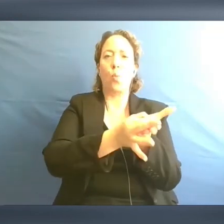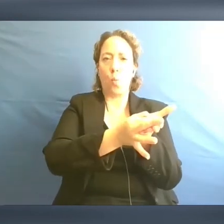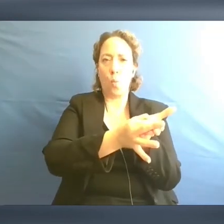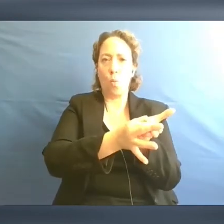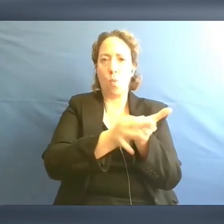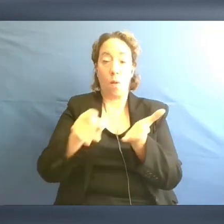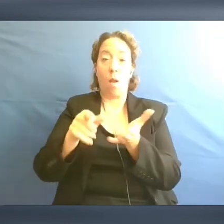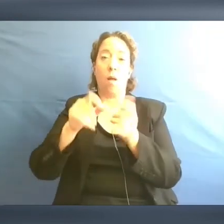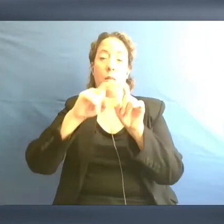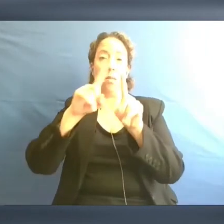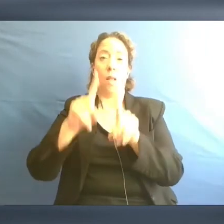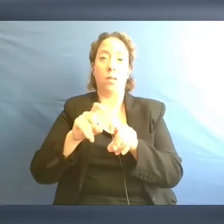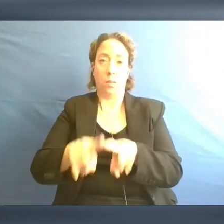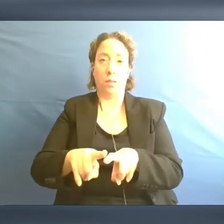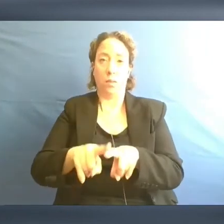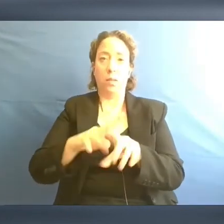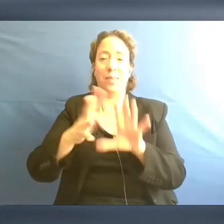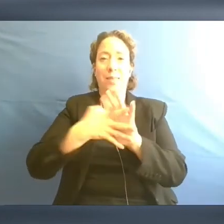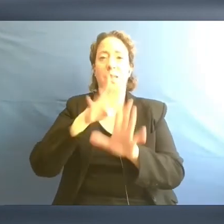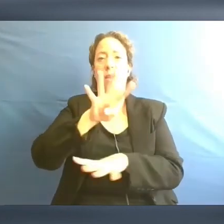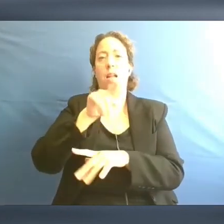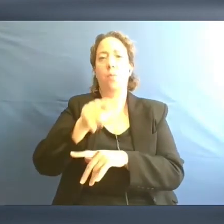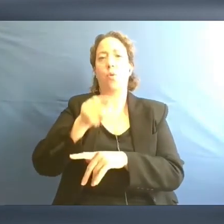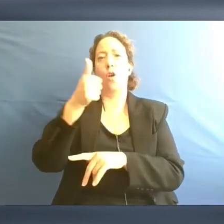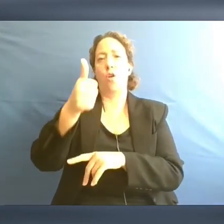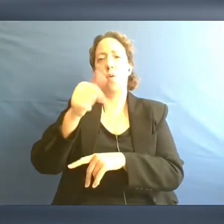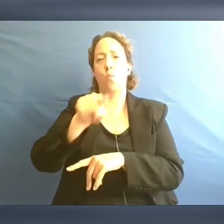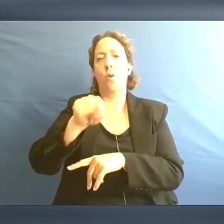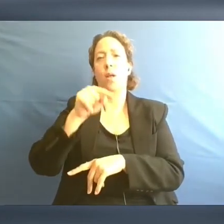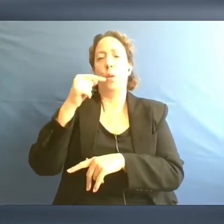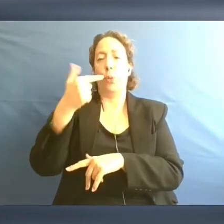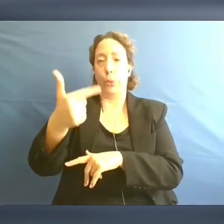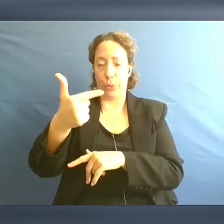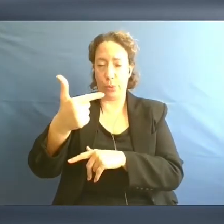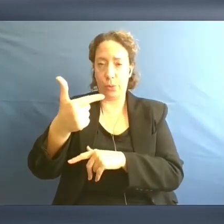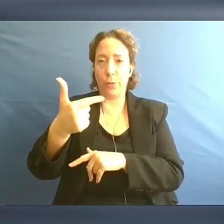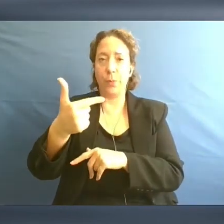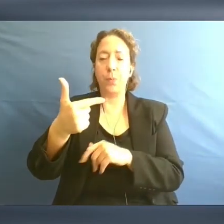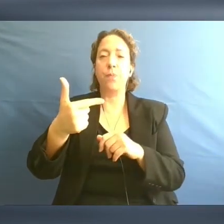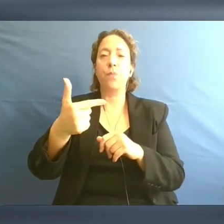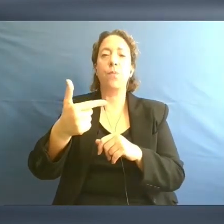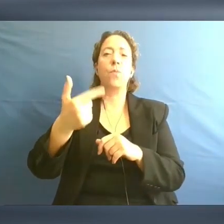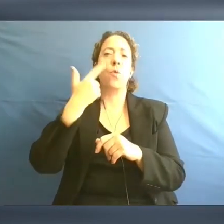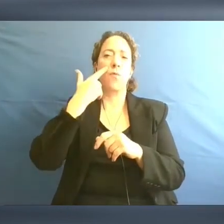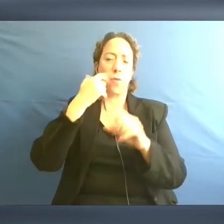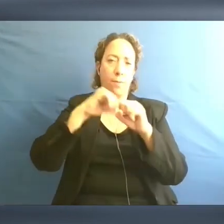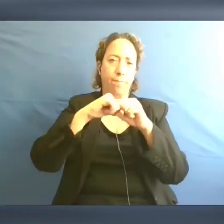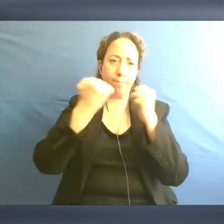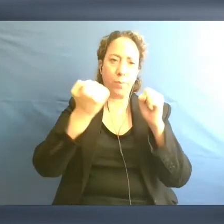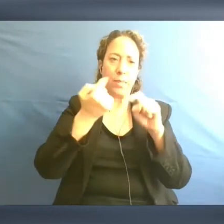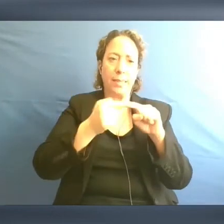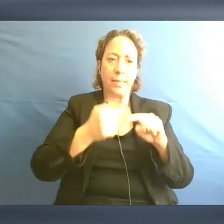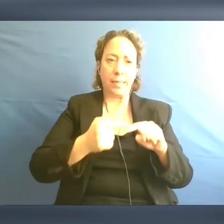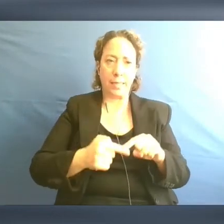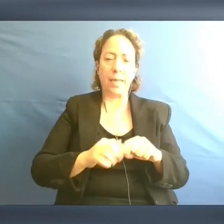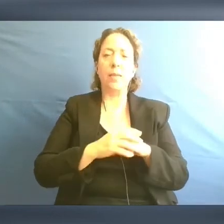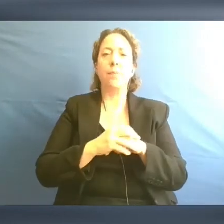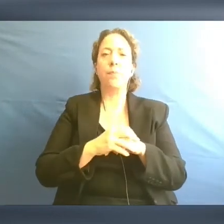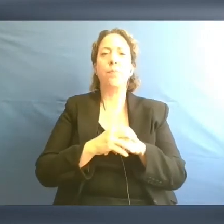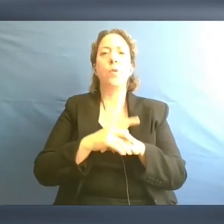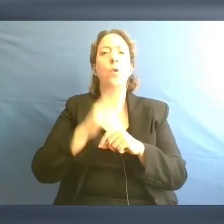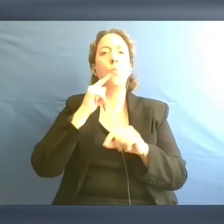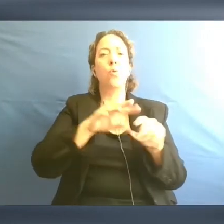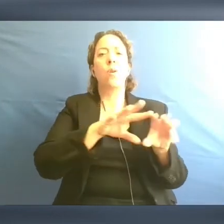qui teste pour le critère 4.1.2. On va regarder un peu en détail les différents morceaux. Alors l'applicabilité,